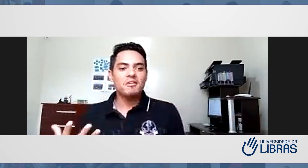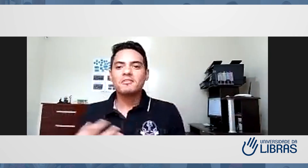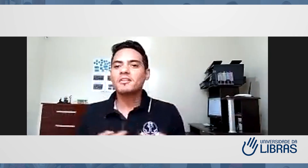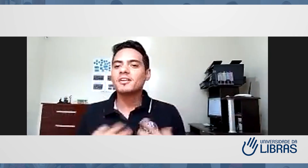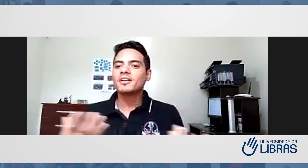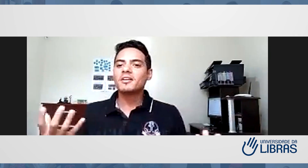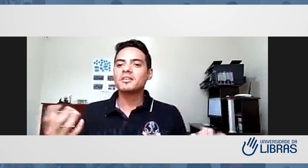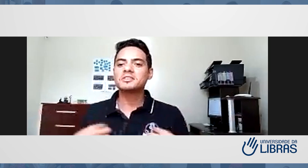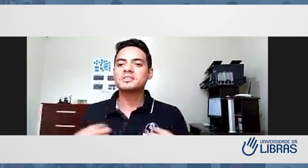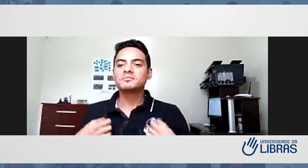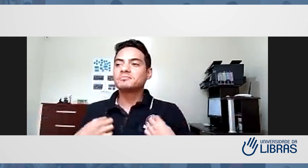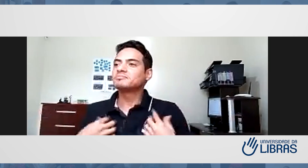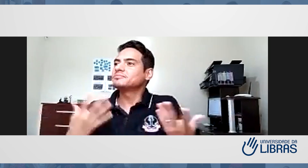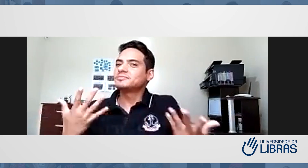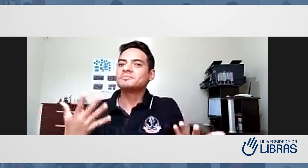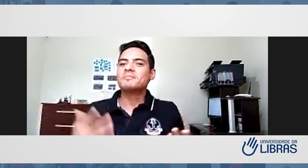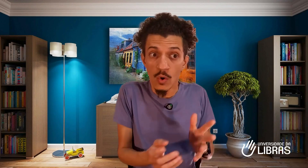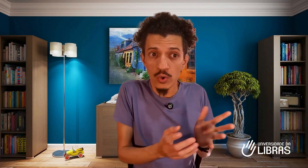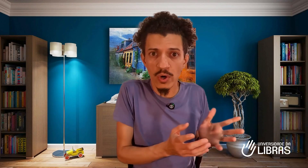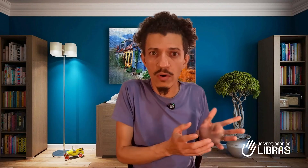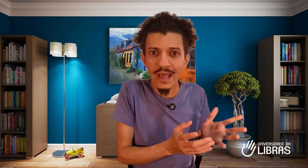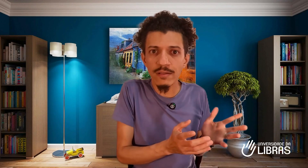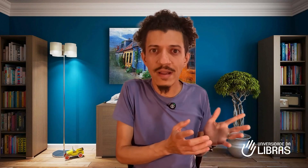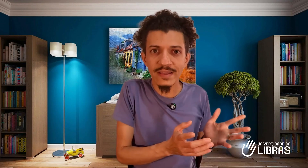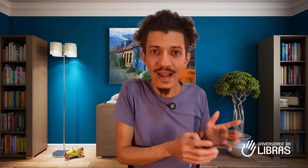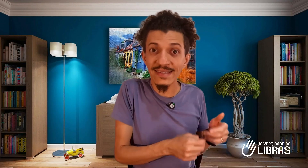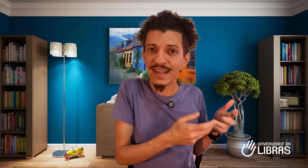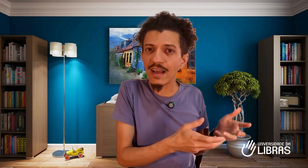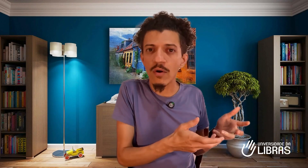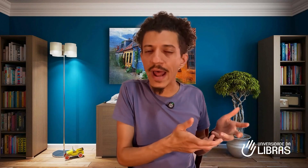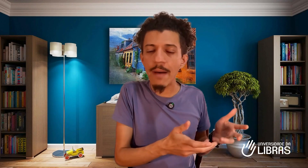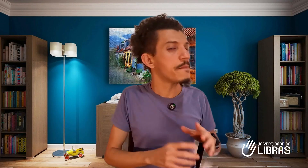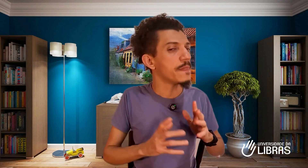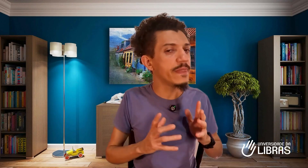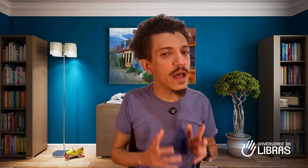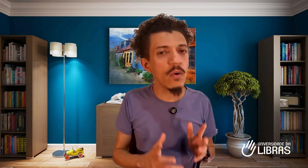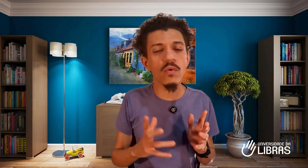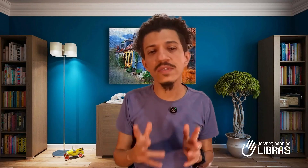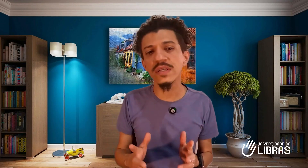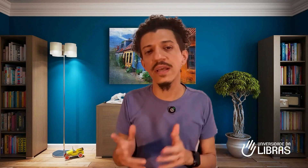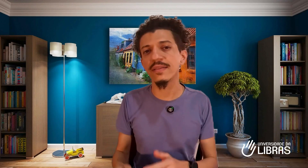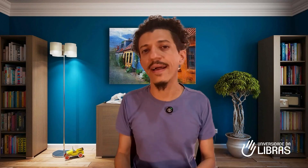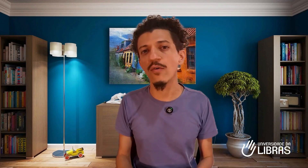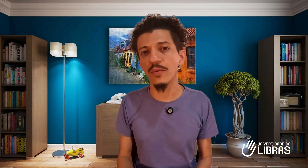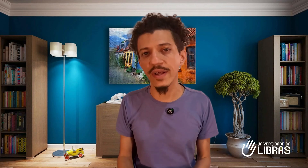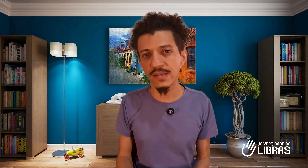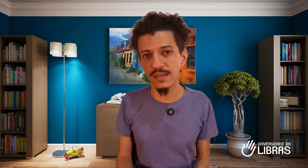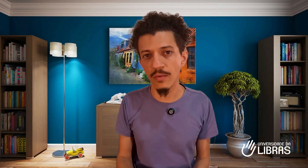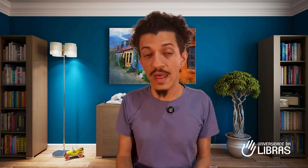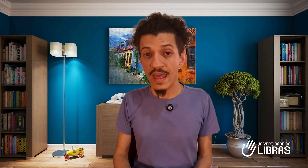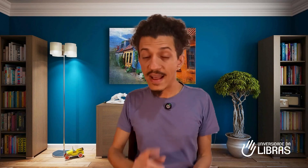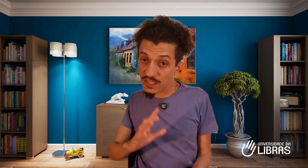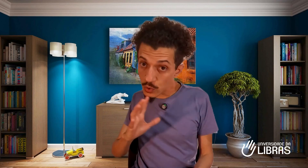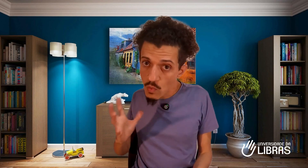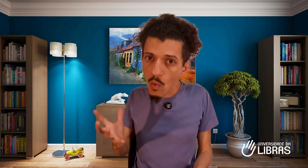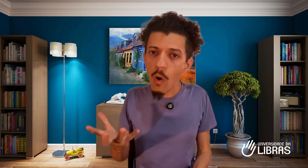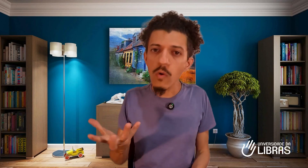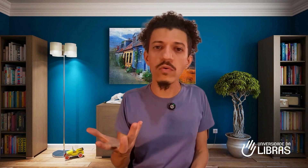na comunicação. Ou seja, o John Clayton lá atrás, na decoreba, não conseguia ter a comunicação. Existe um outro